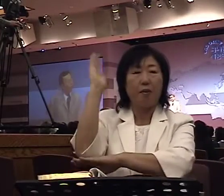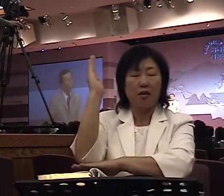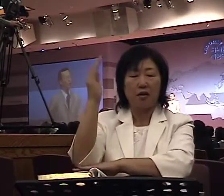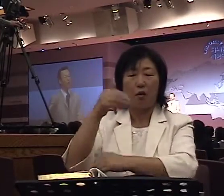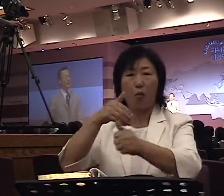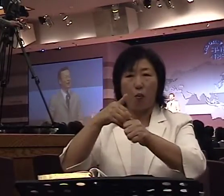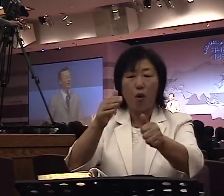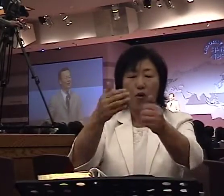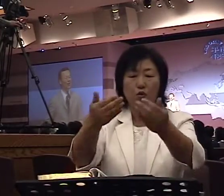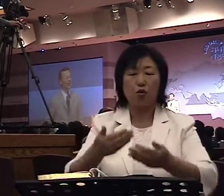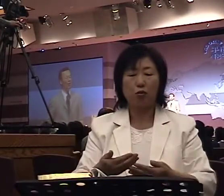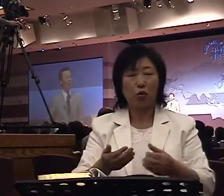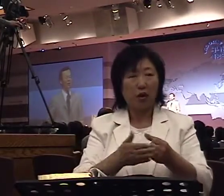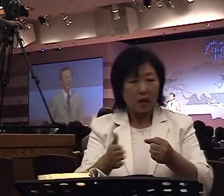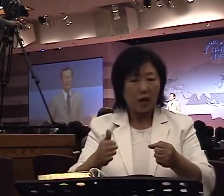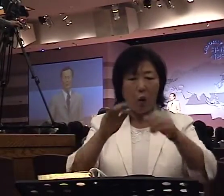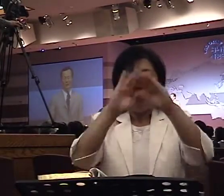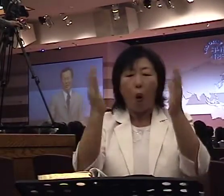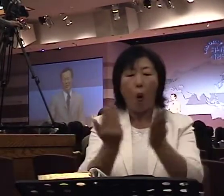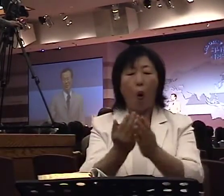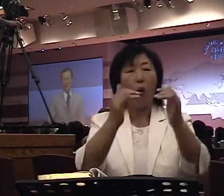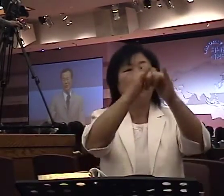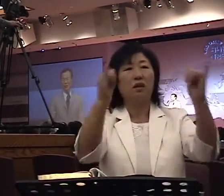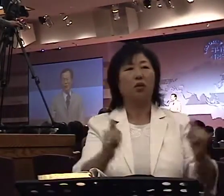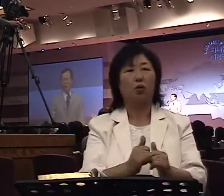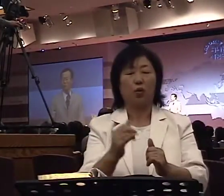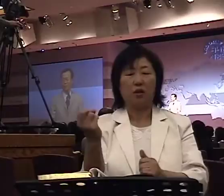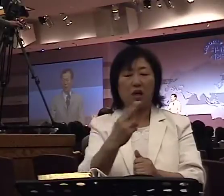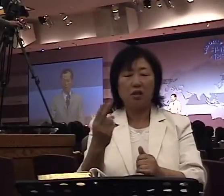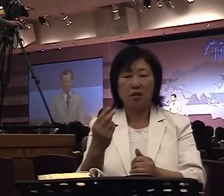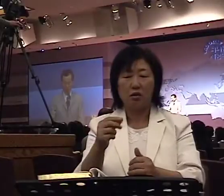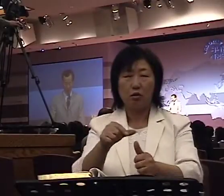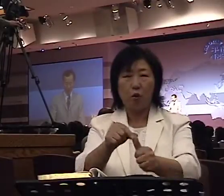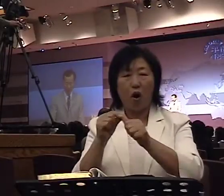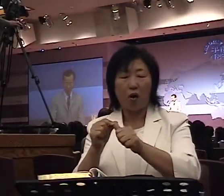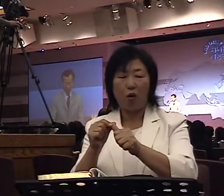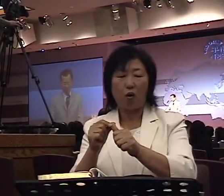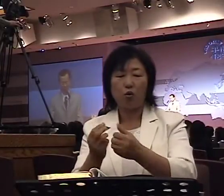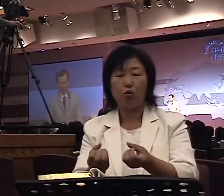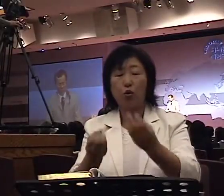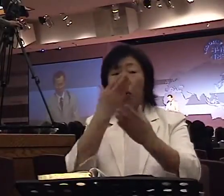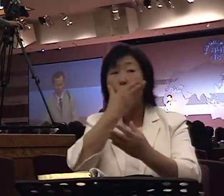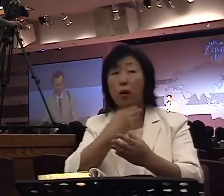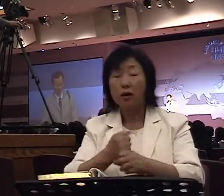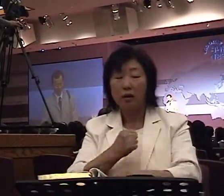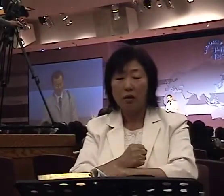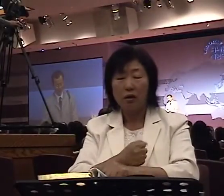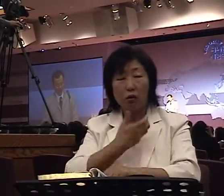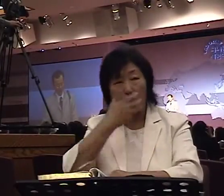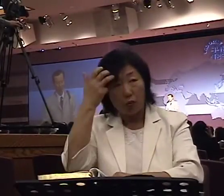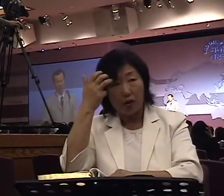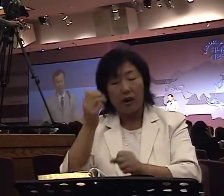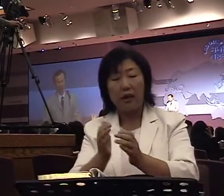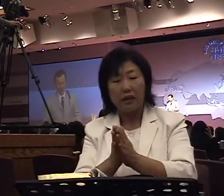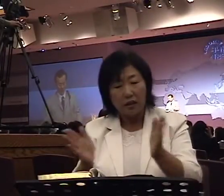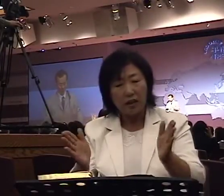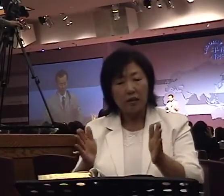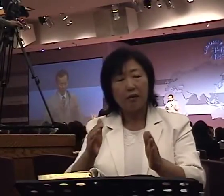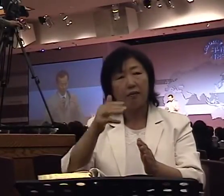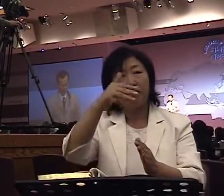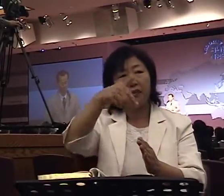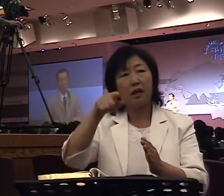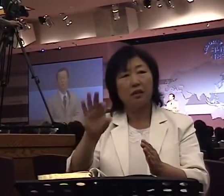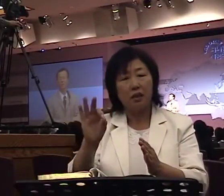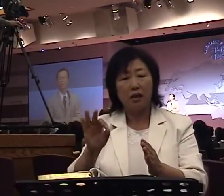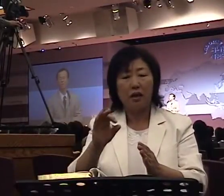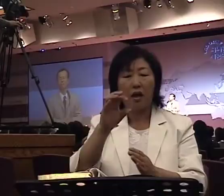우리에게 보내주심으로 인하여 온 인류를 다시 구하시고 축복하시려는 하나님의 그 꿈의 시작이 창세기에서